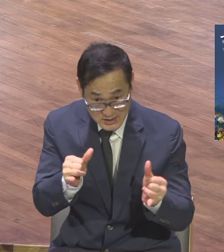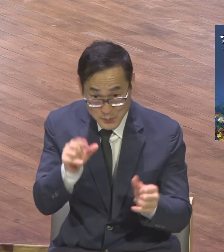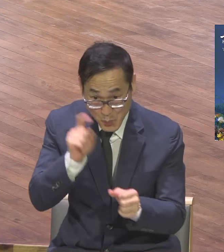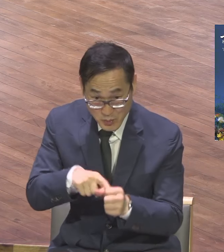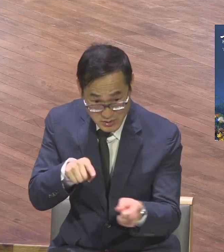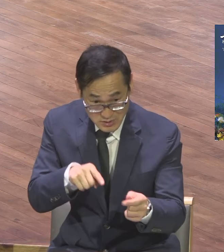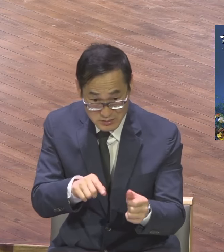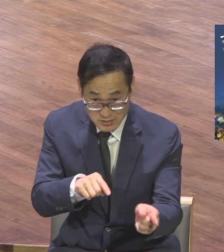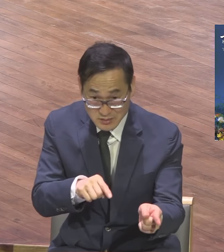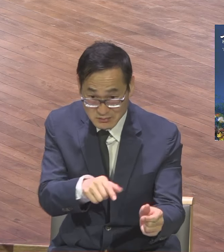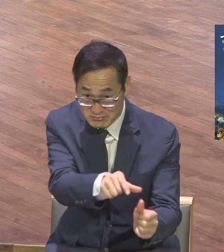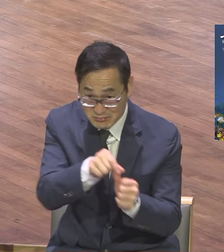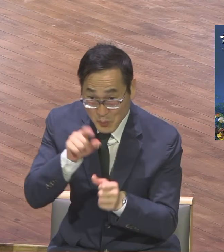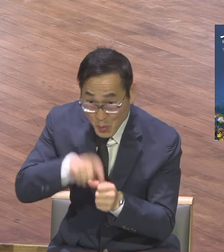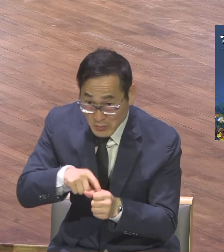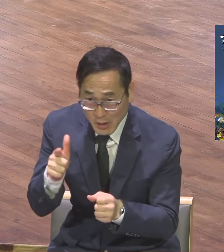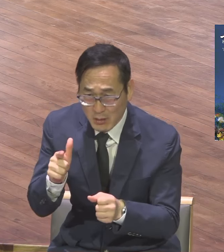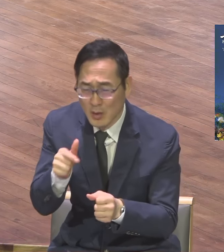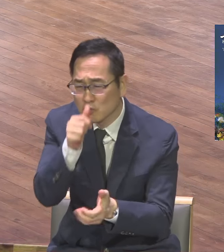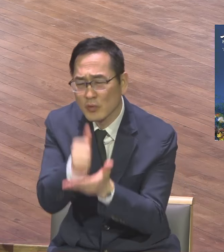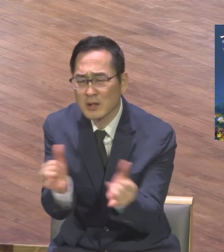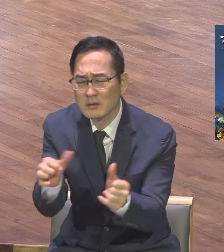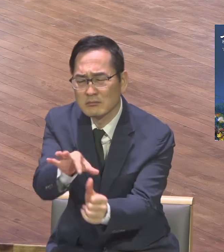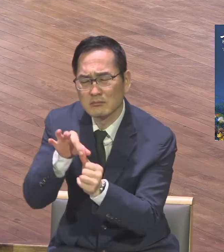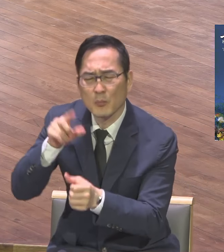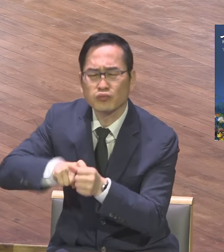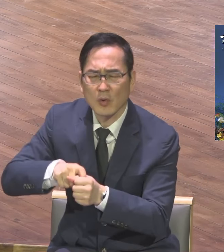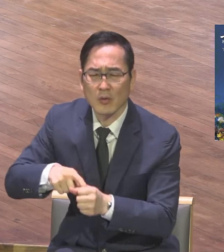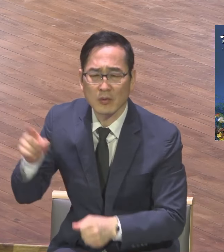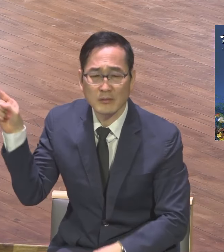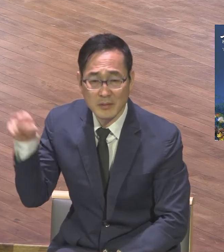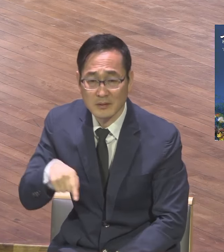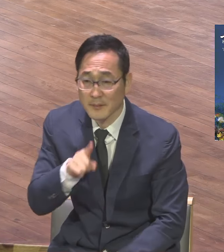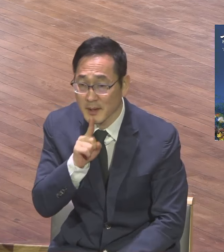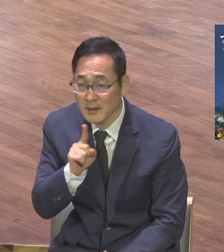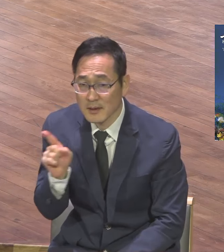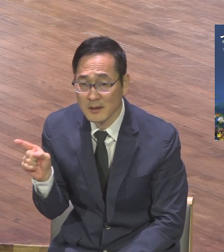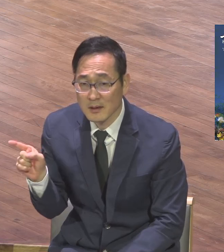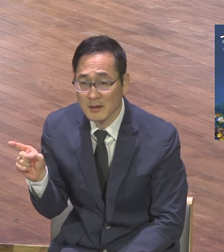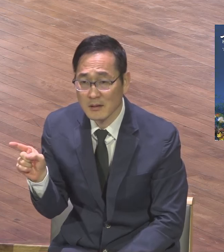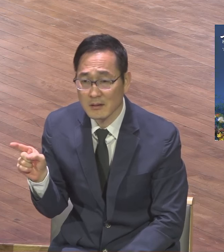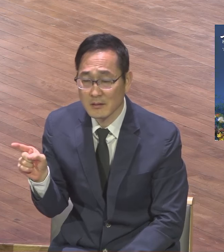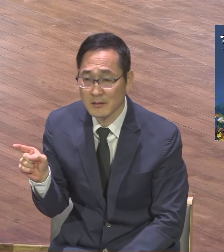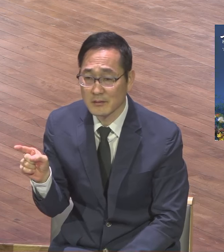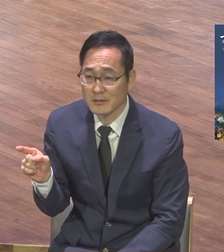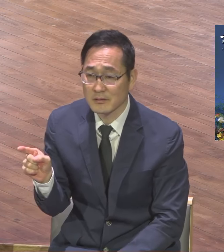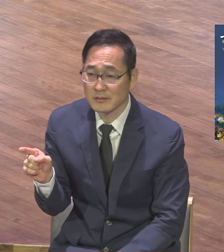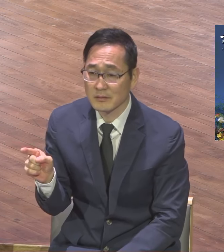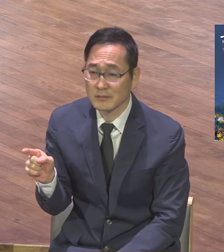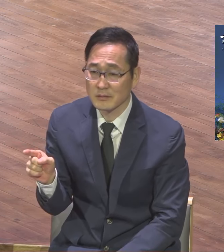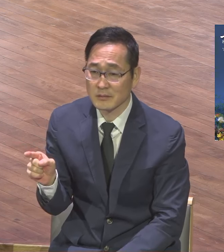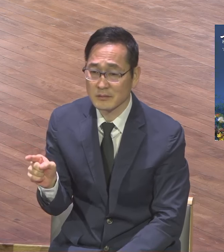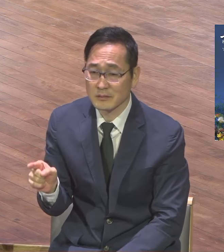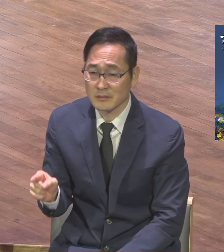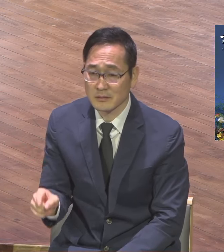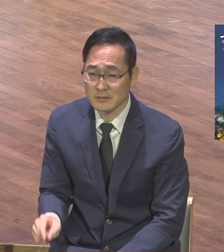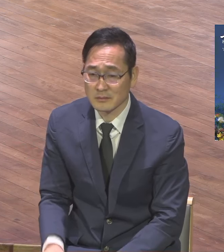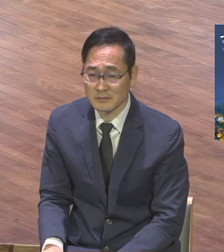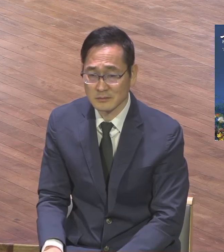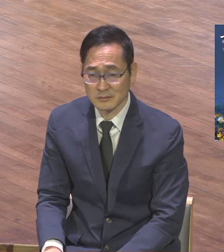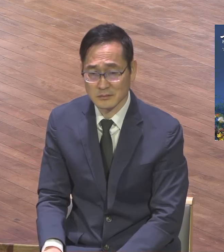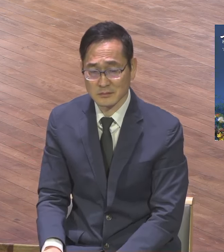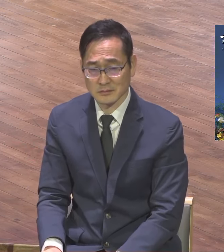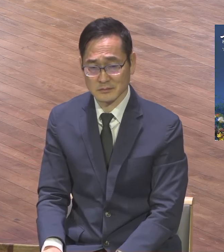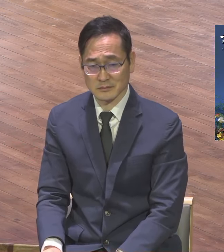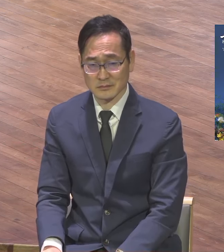정죄. 이 사단 주특기가 바로요. 뭐 하는 거냐? 정죄합니다. 정죄. 지는 시큰 죄 지어놓고 누가 죄